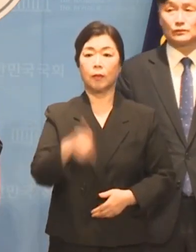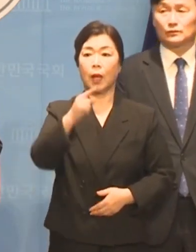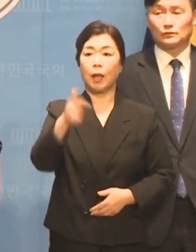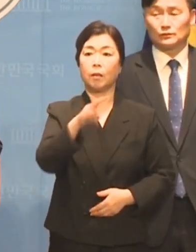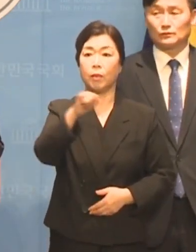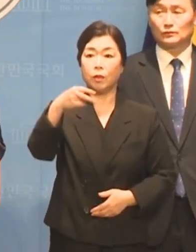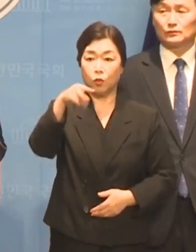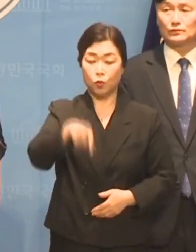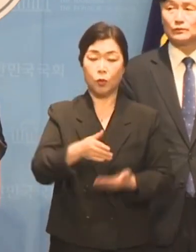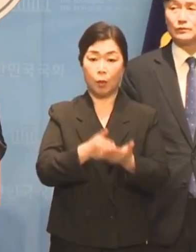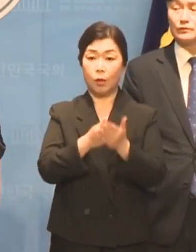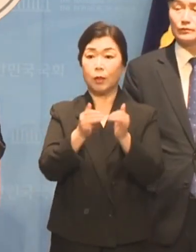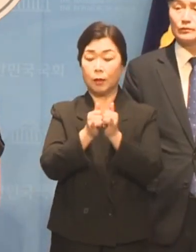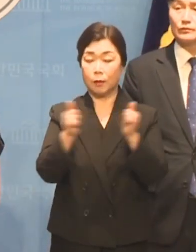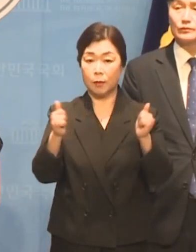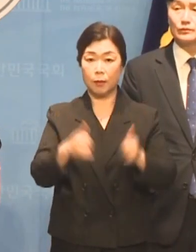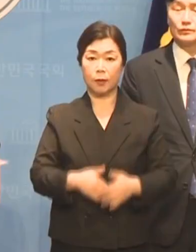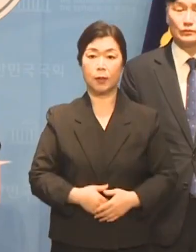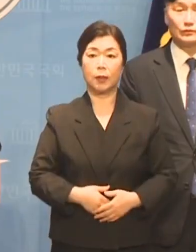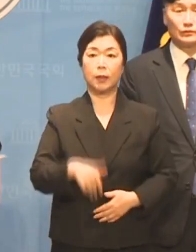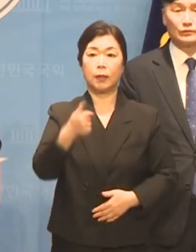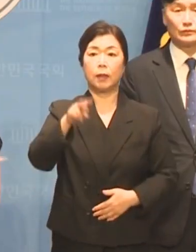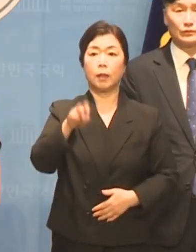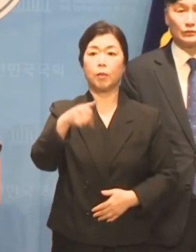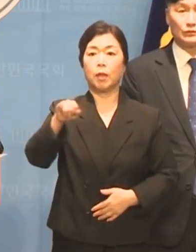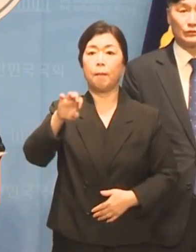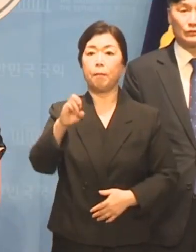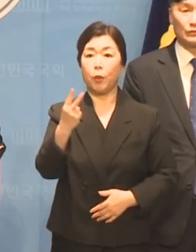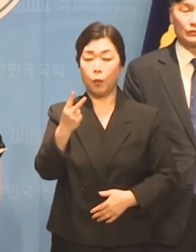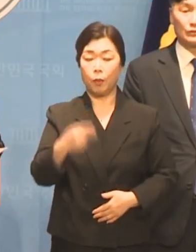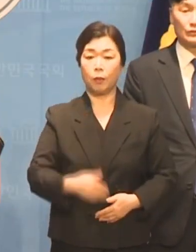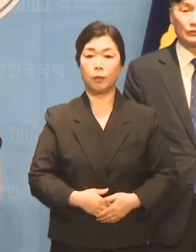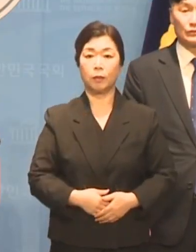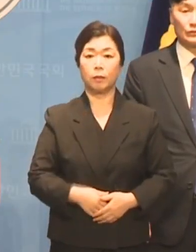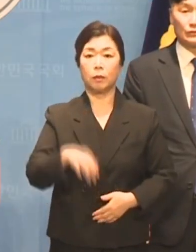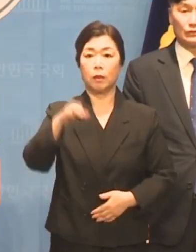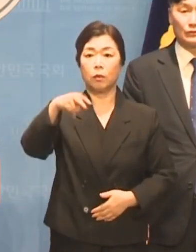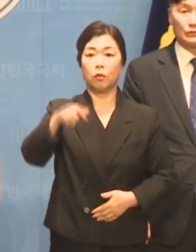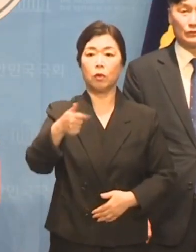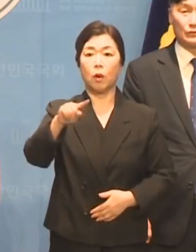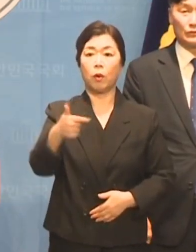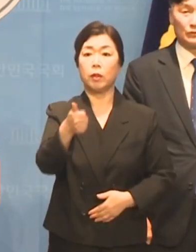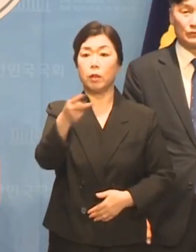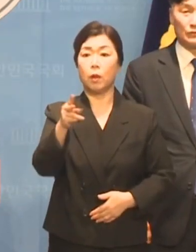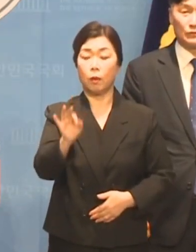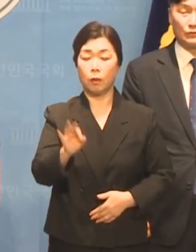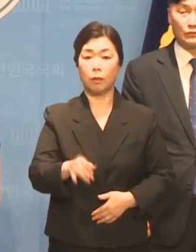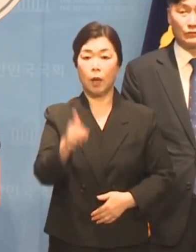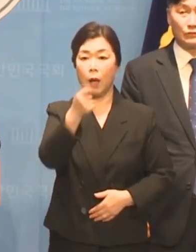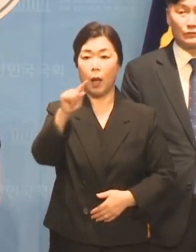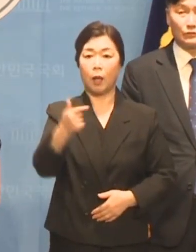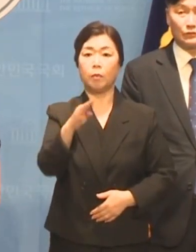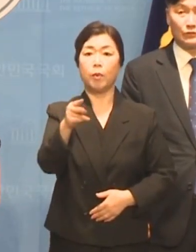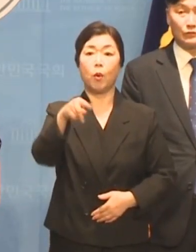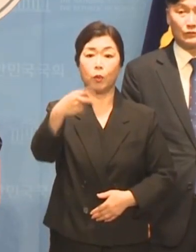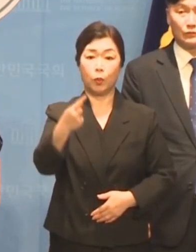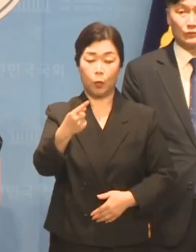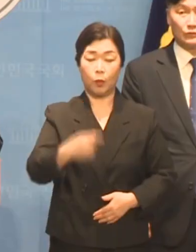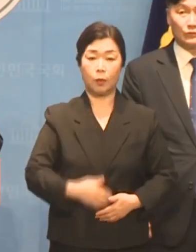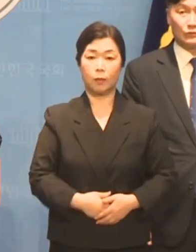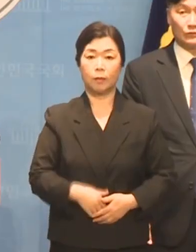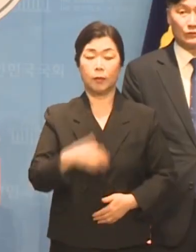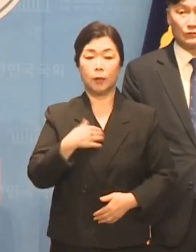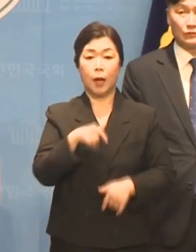한민수 대변인 오셨습니다. 김기표 의원님 오셨습니다. 윤건영 의원님 오셨습니다. 한병도 의원님 오셨습니다.